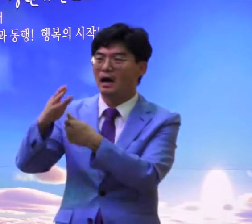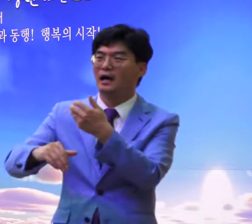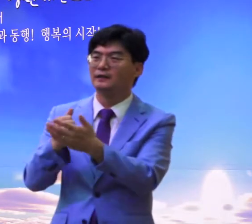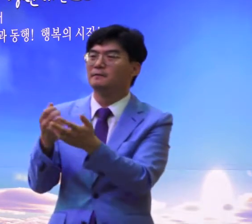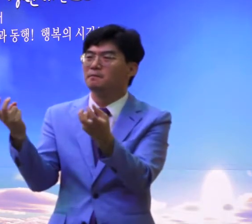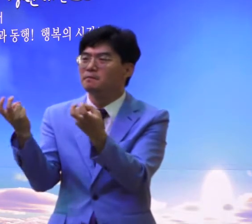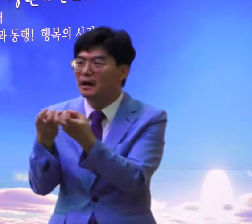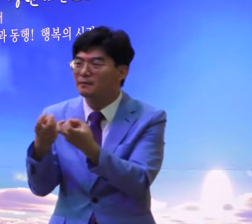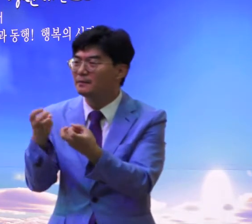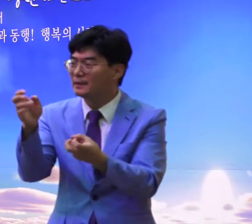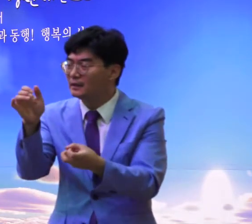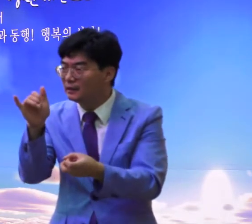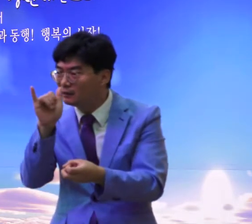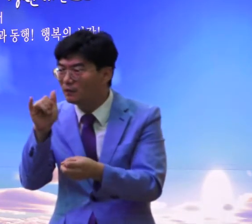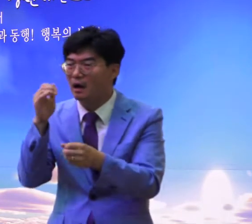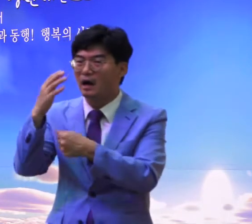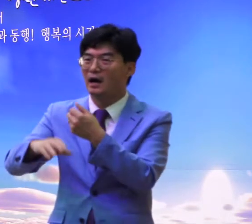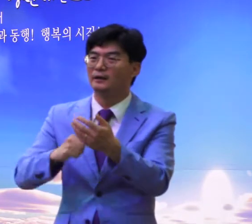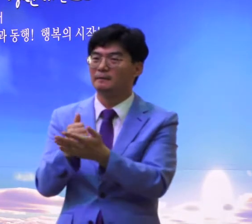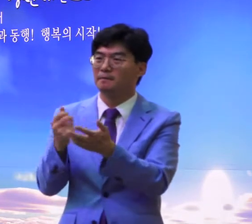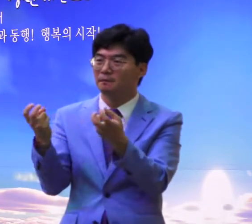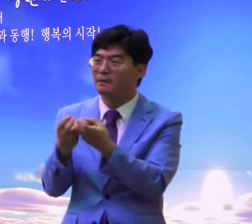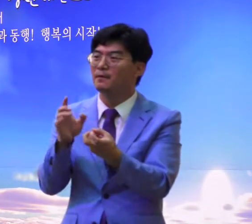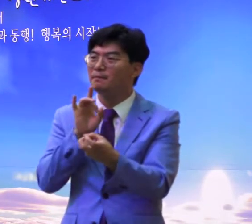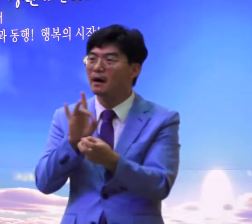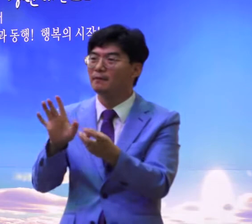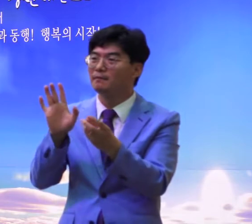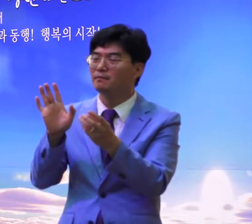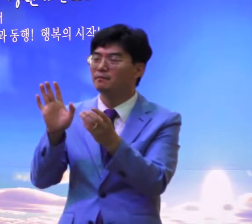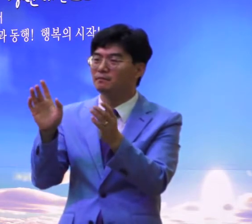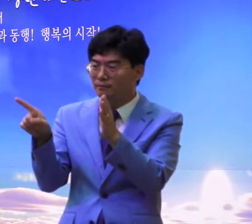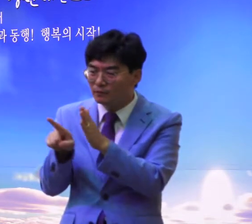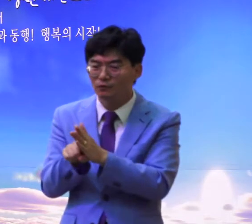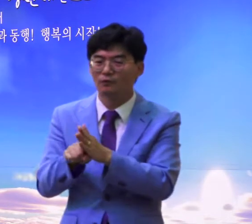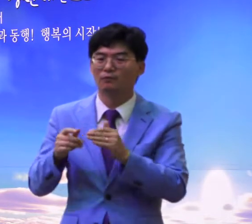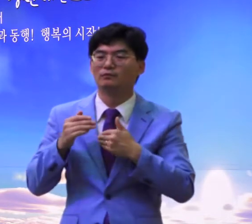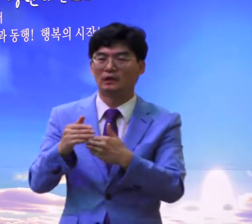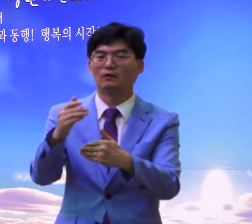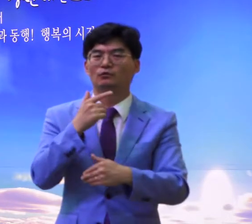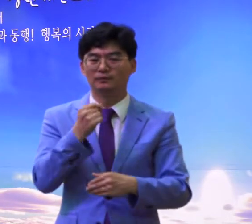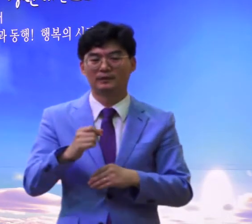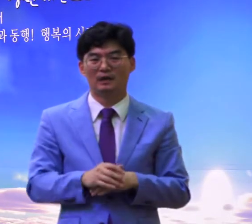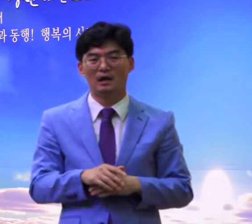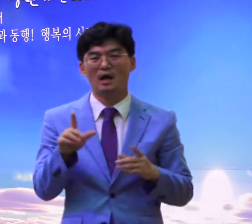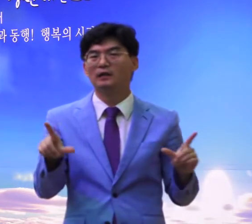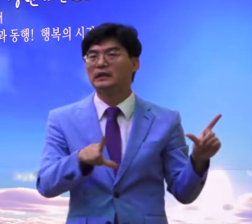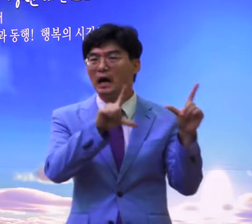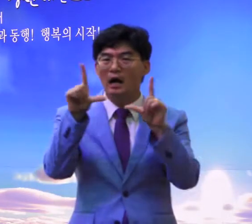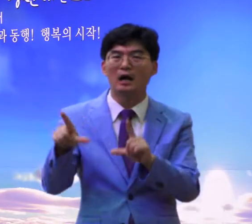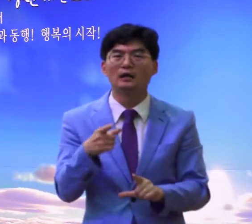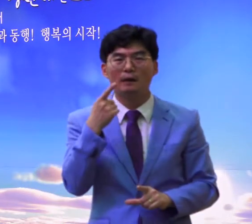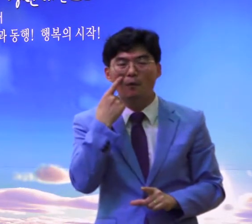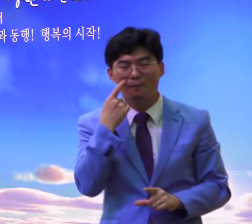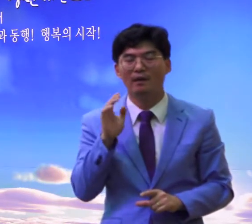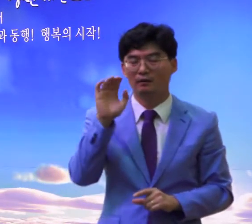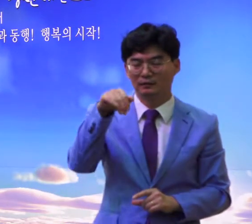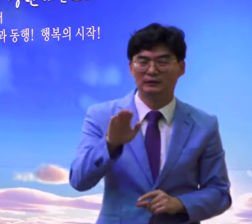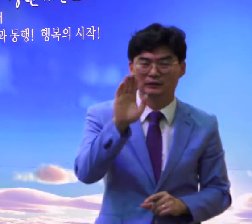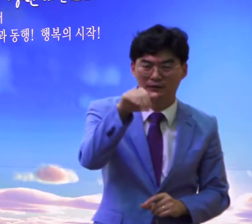맞는 직업이라는 생각을 갖습니다. 어려운 때를 많이 지났습니다. 살아가다 보면 불고기야 늘